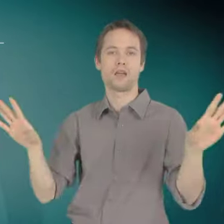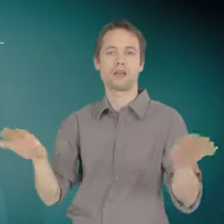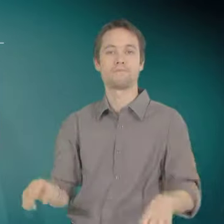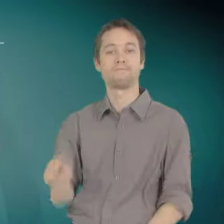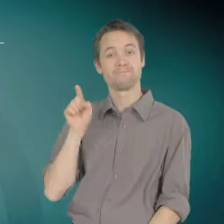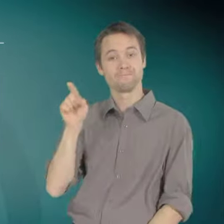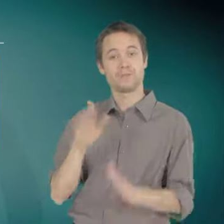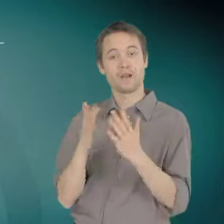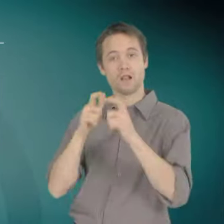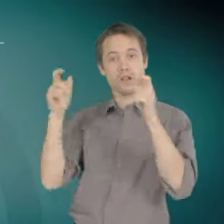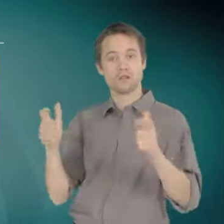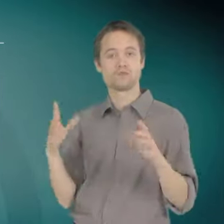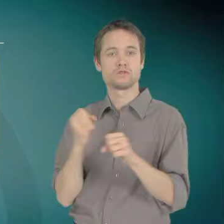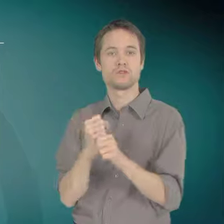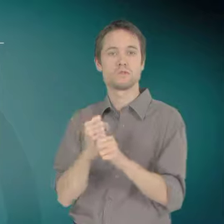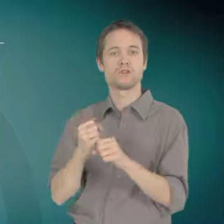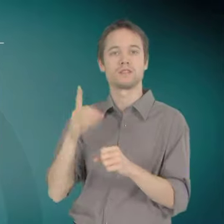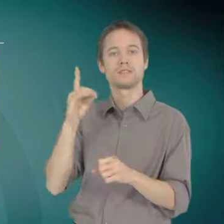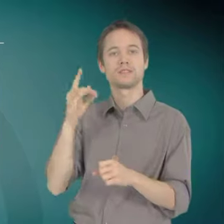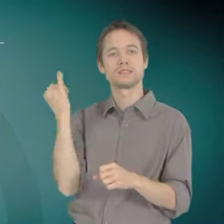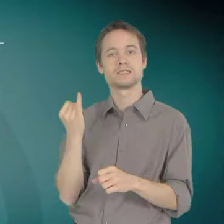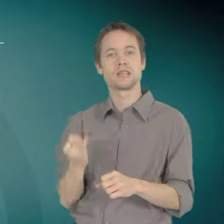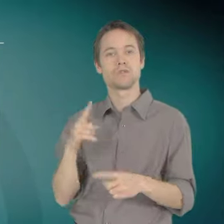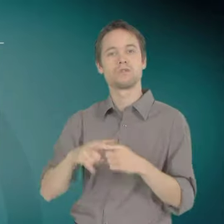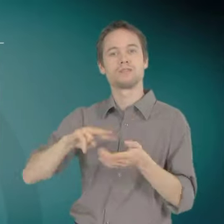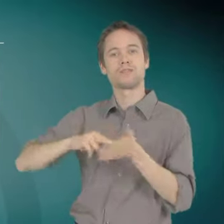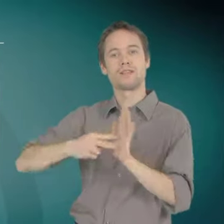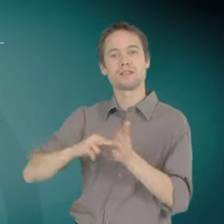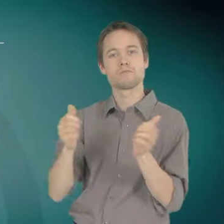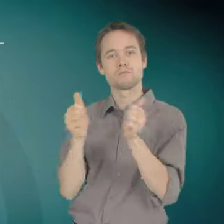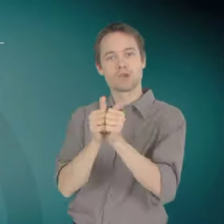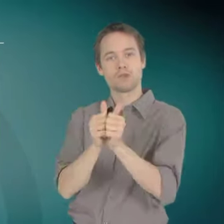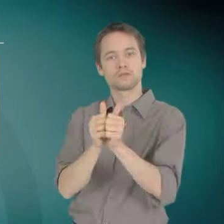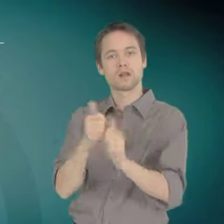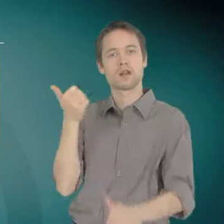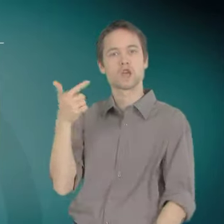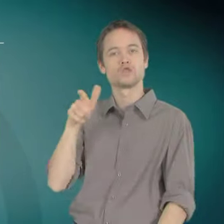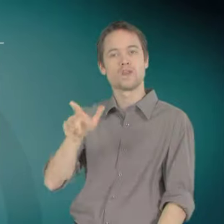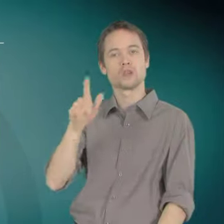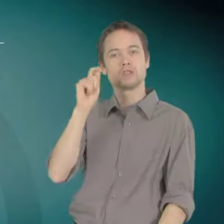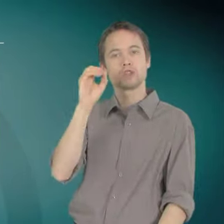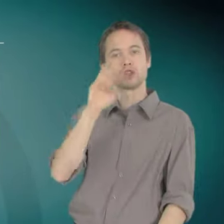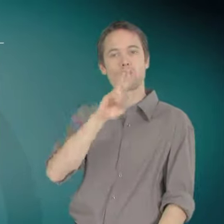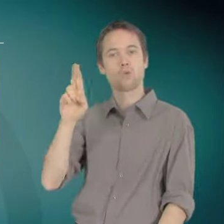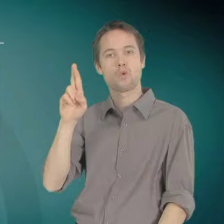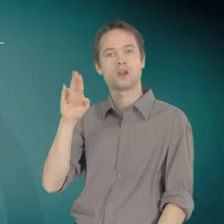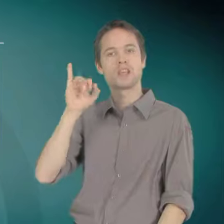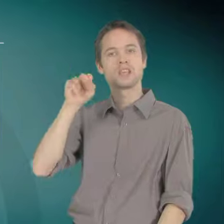diese verlag arbeit zusammen mit dem design und technik partner twenty one two interactive gmbh